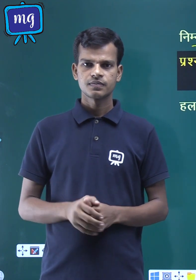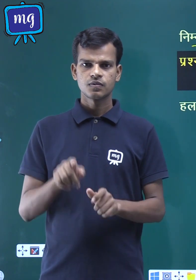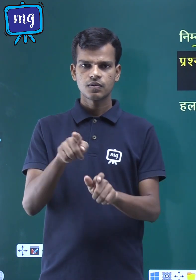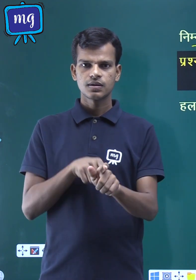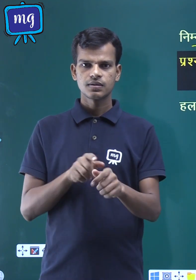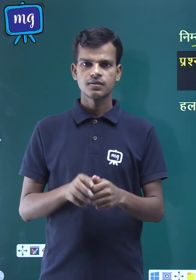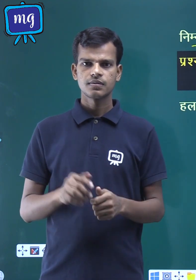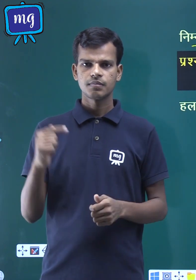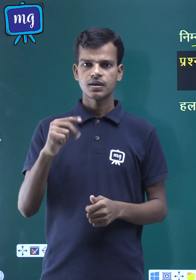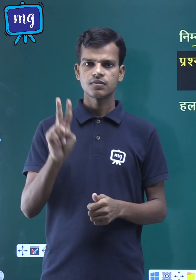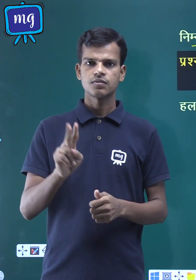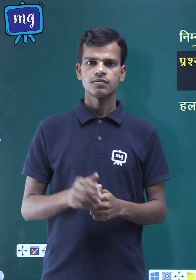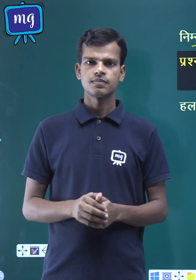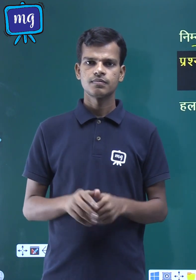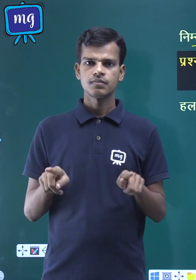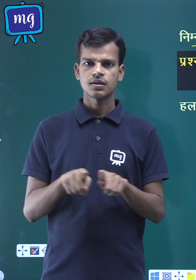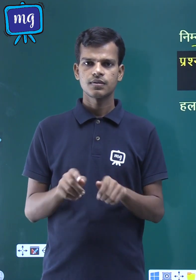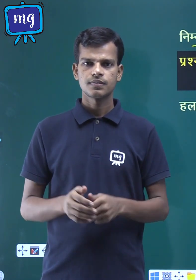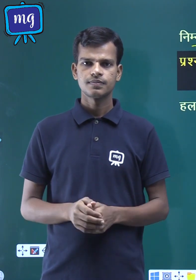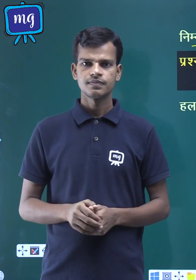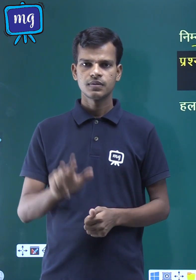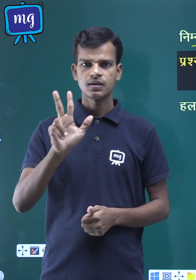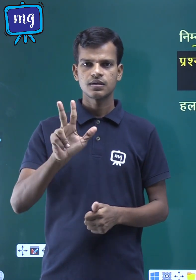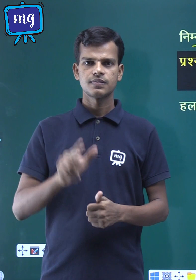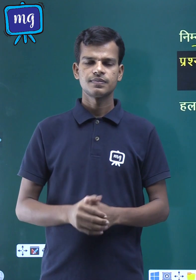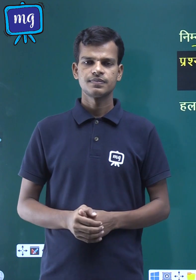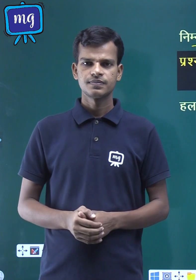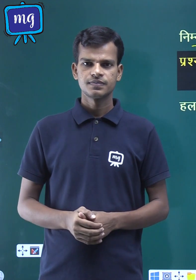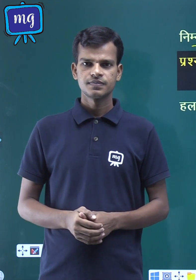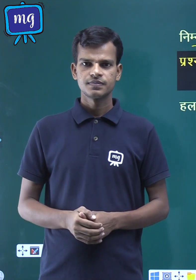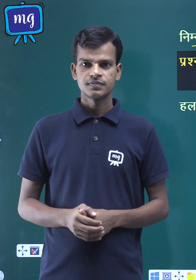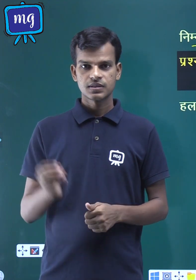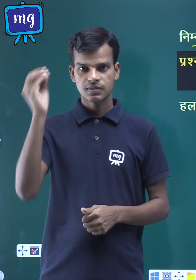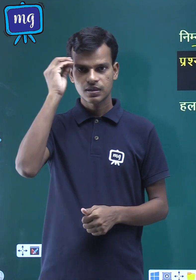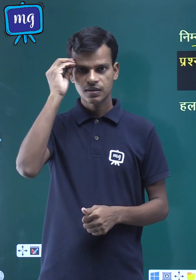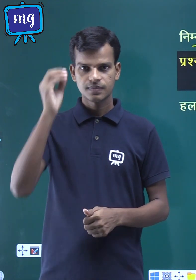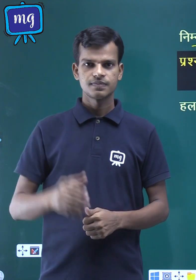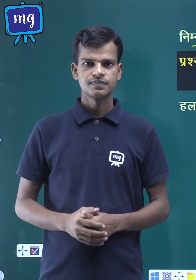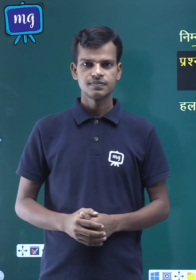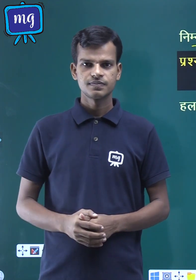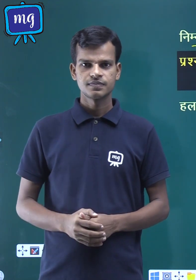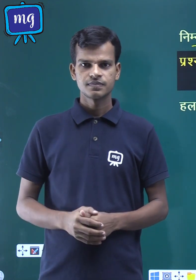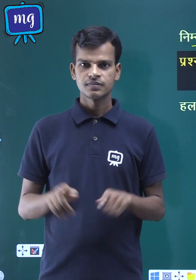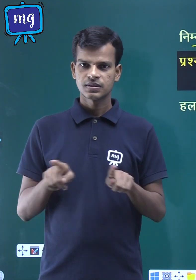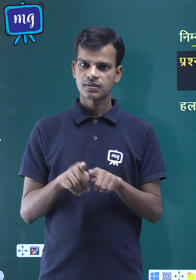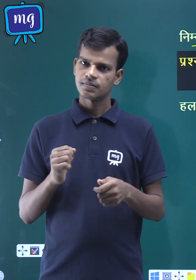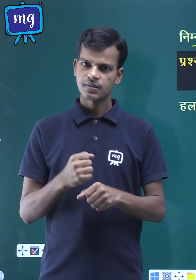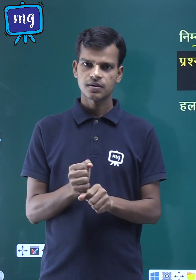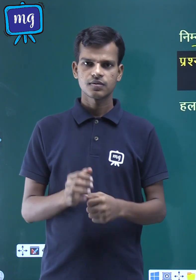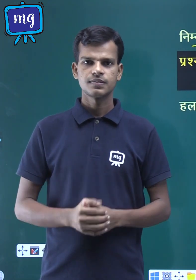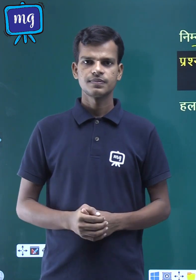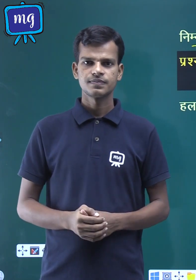y - 2 बराबर 8। समझ आ गया? समीकरण बना लोगे।